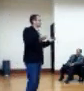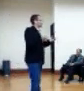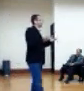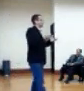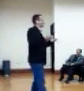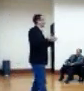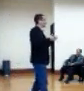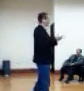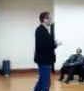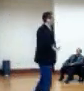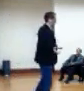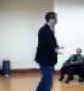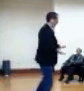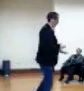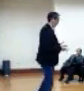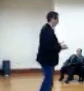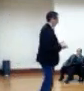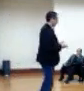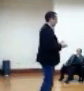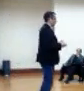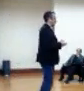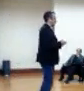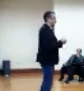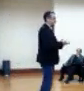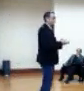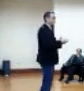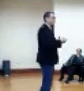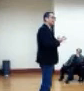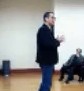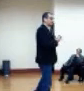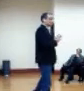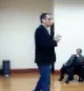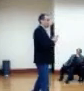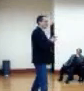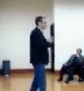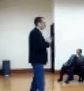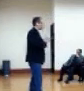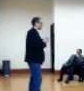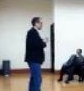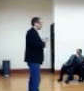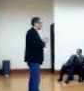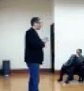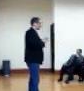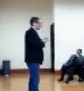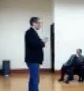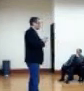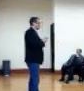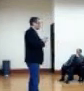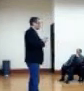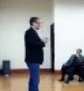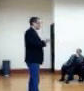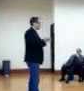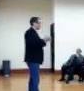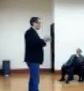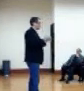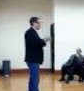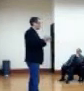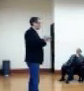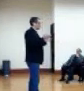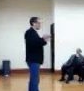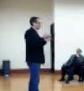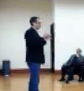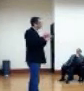que nos topamos ante una situación con Katia, cuando de repente aparecía la seña canción, o sea, la palabra canción,